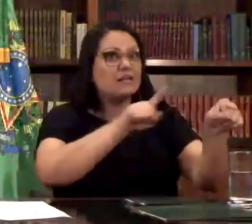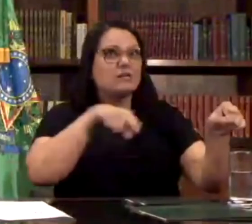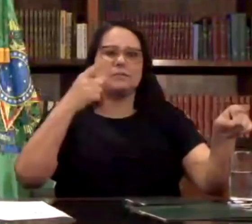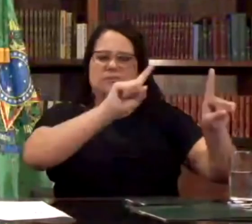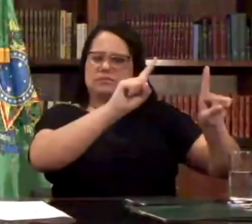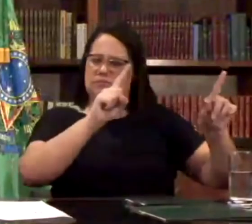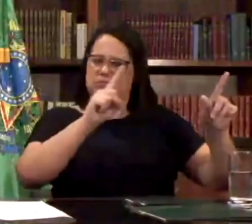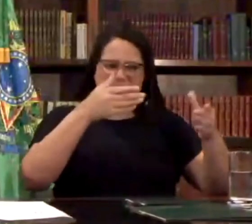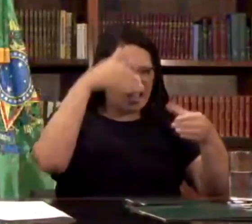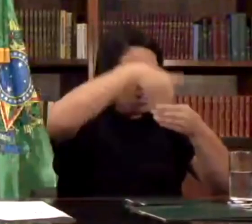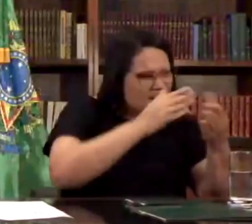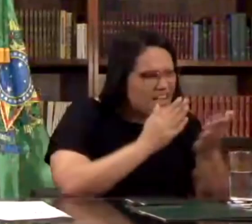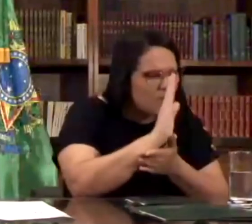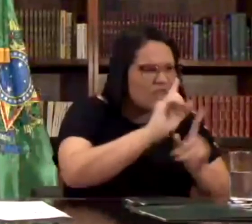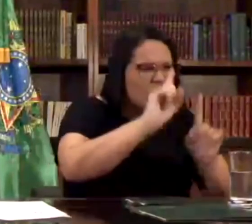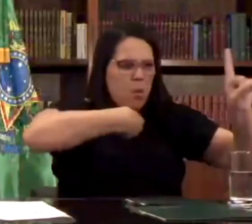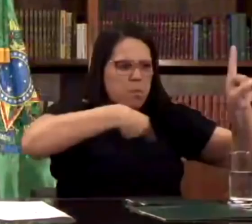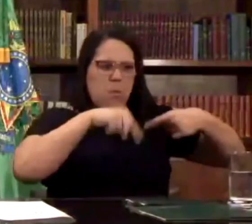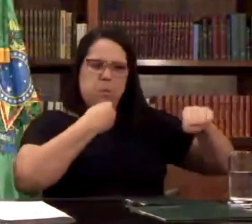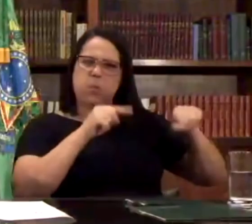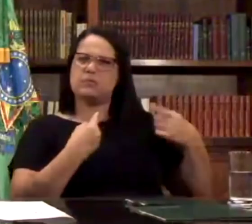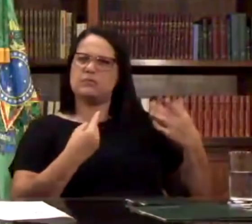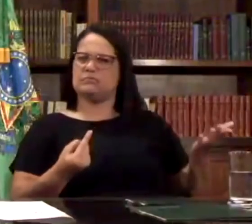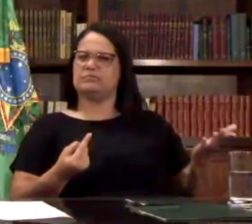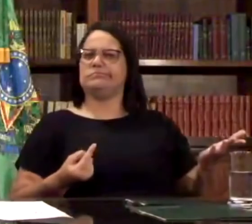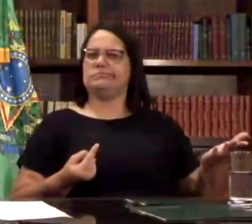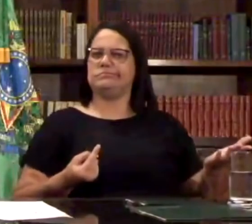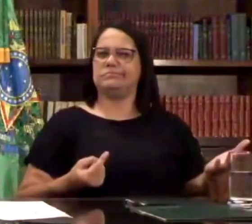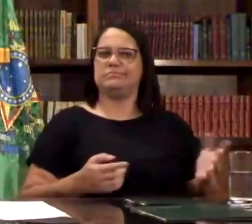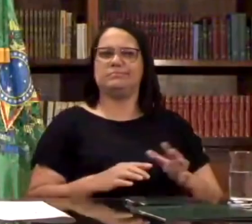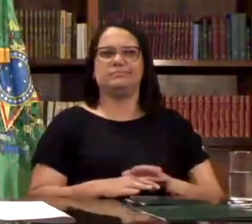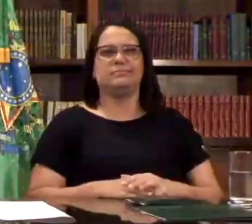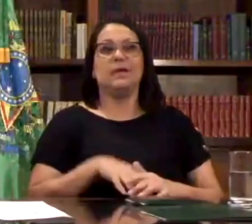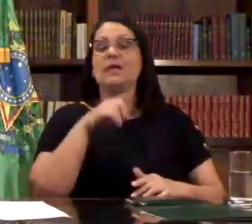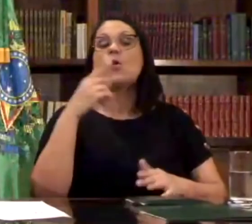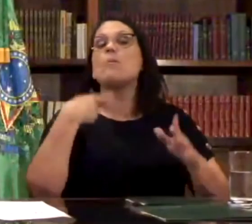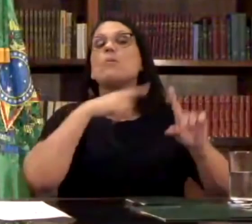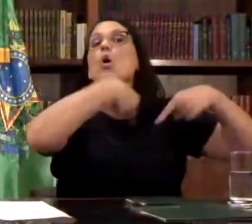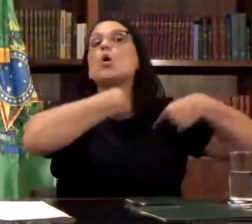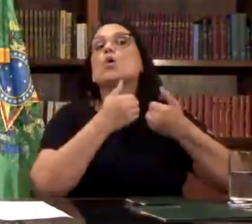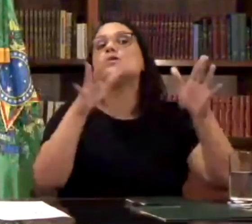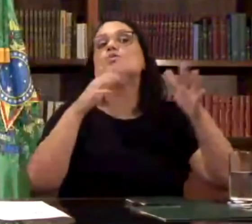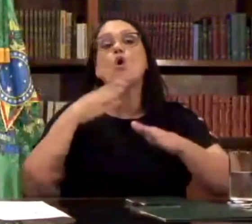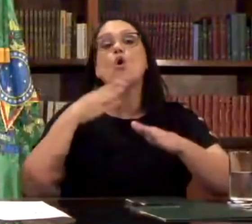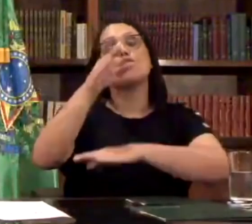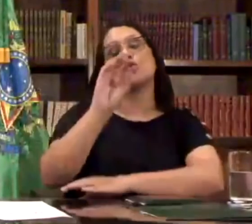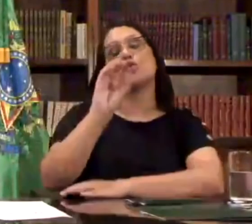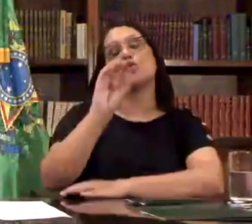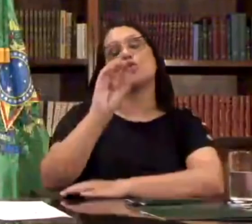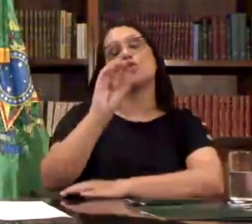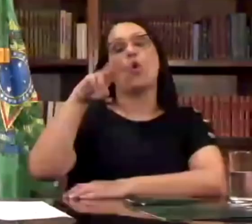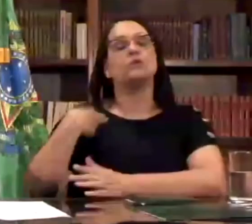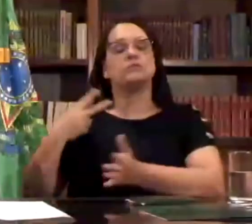especial a cisão dele foi por ocasião da minha ida à ONU, quando eu fiz um discurso completamente diferente de